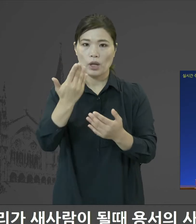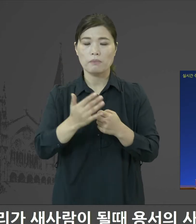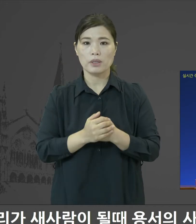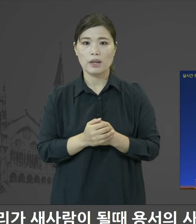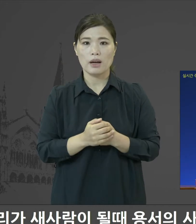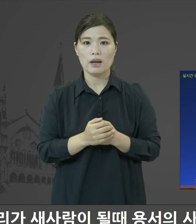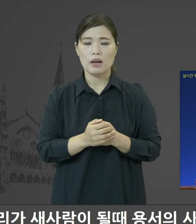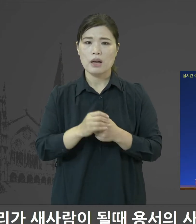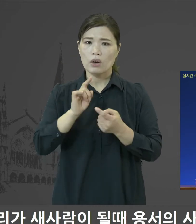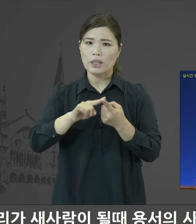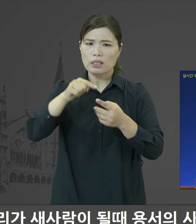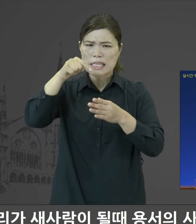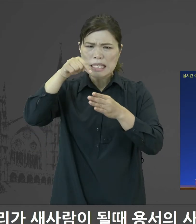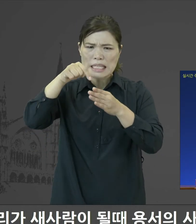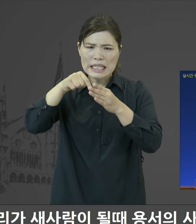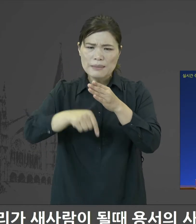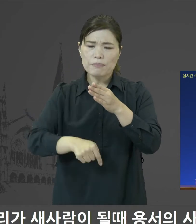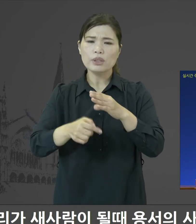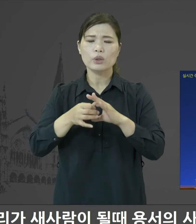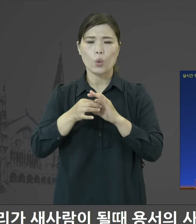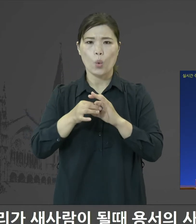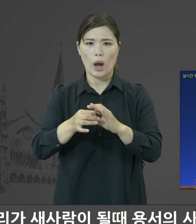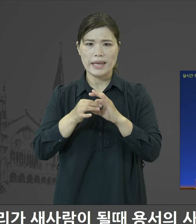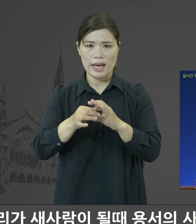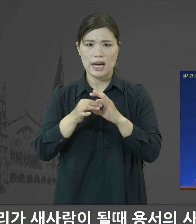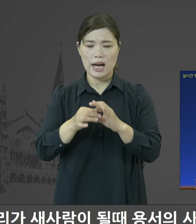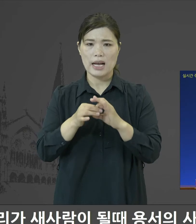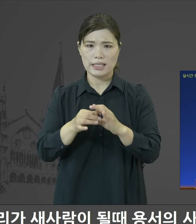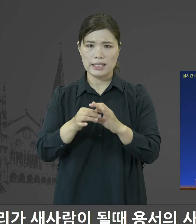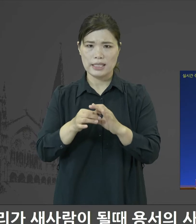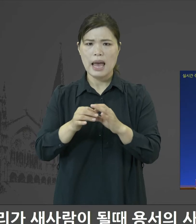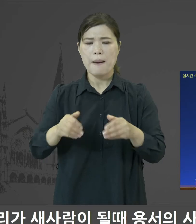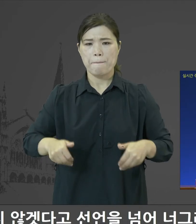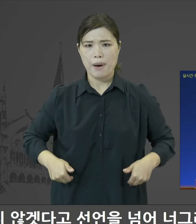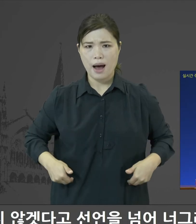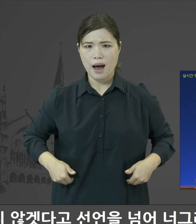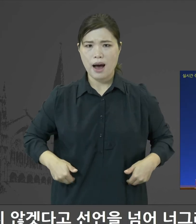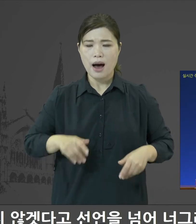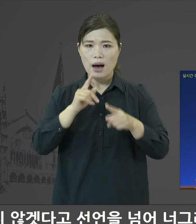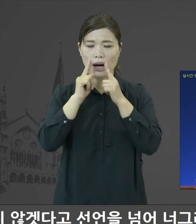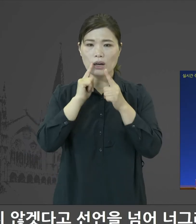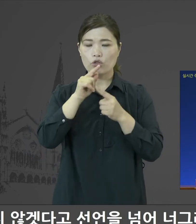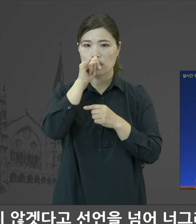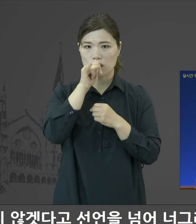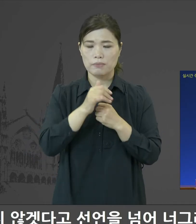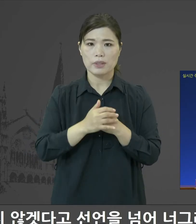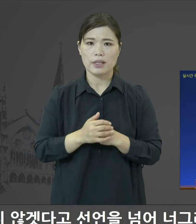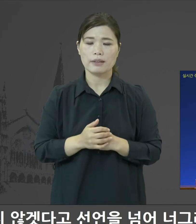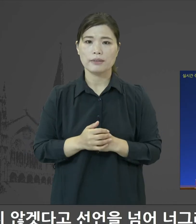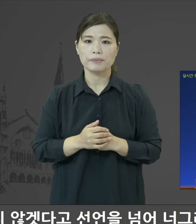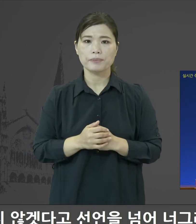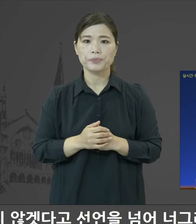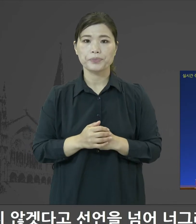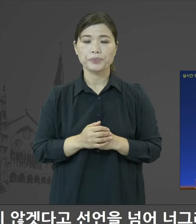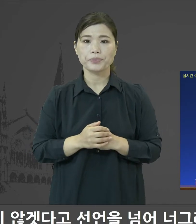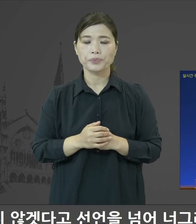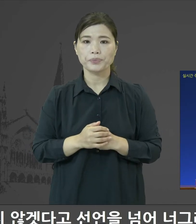관계까지로 받아들여주는 그 자리까지 나가야 된다는 것을 본문이 가르쳐주고 있다는